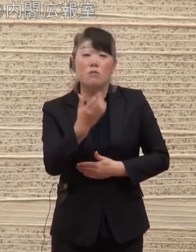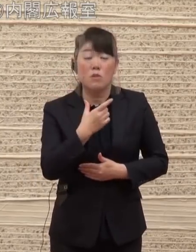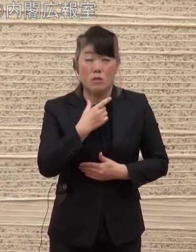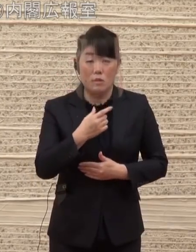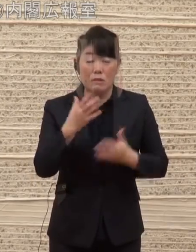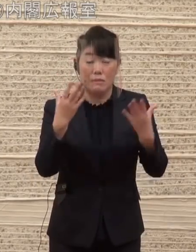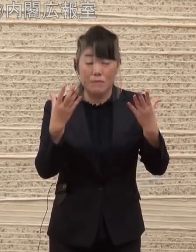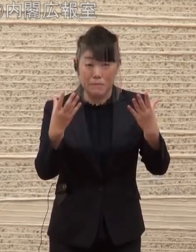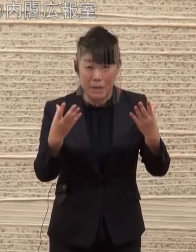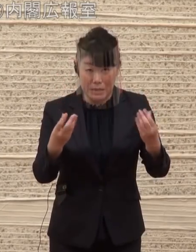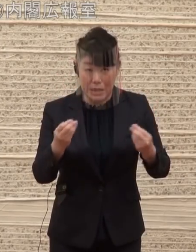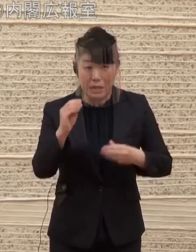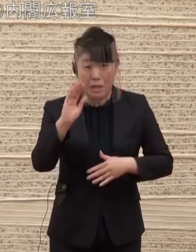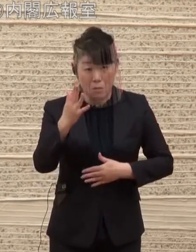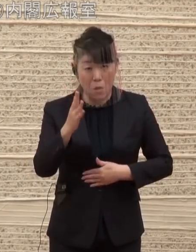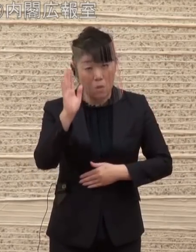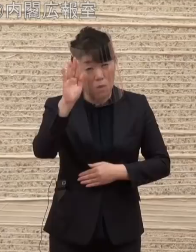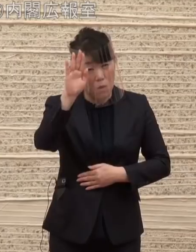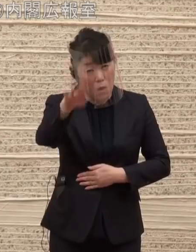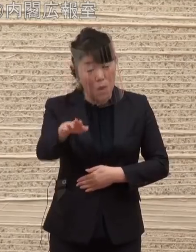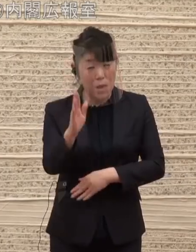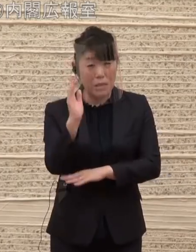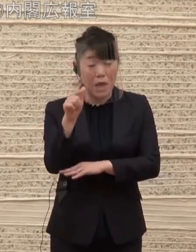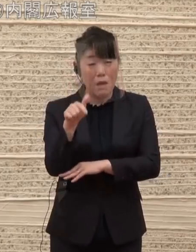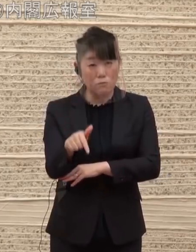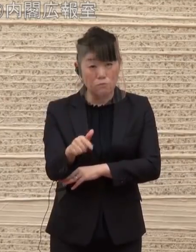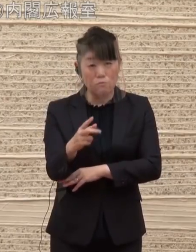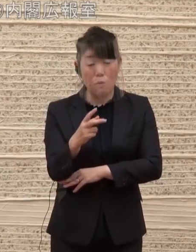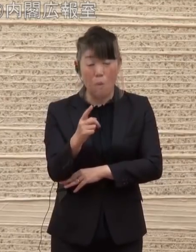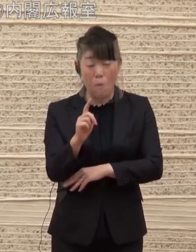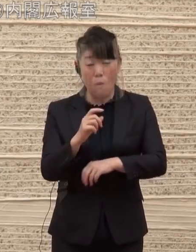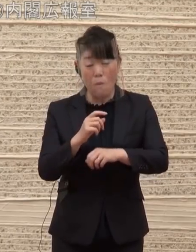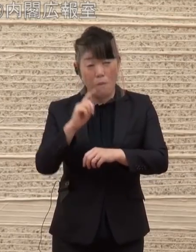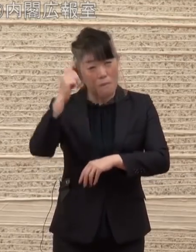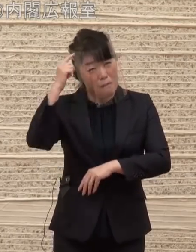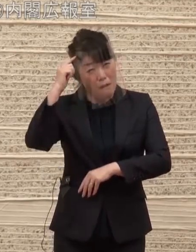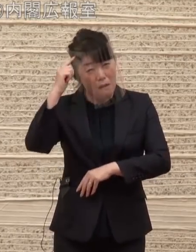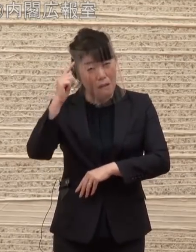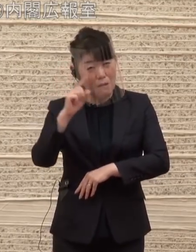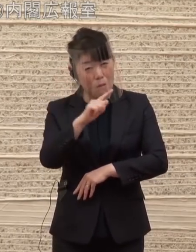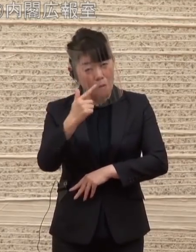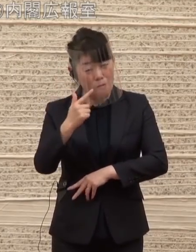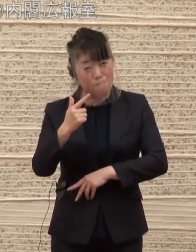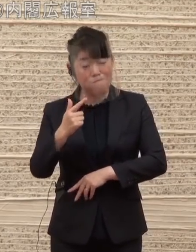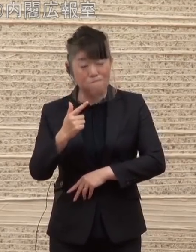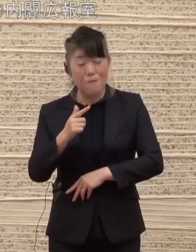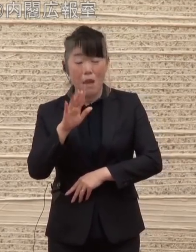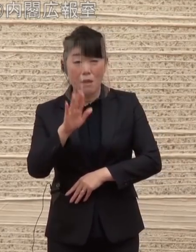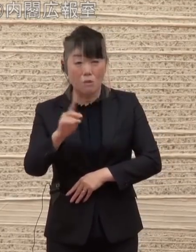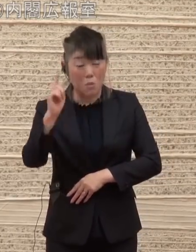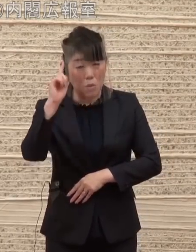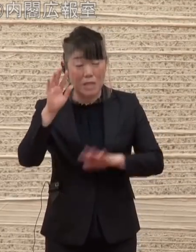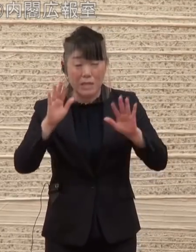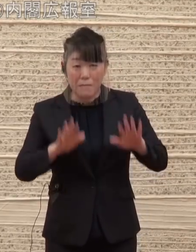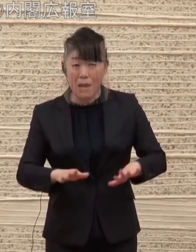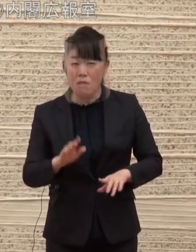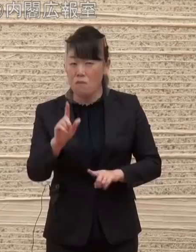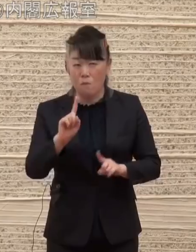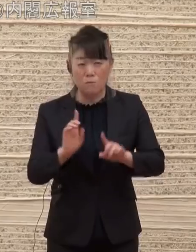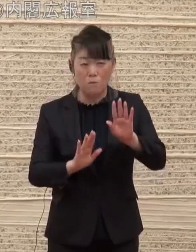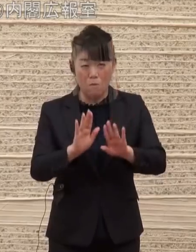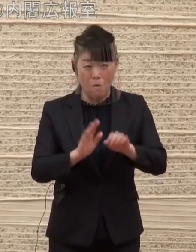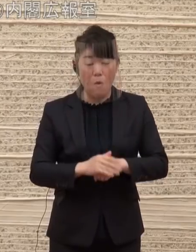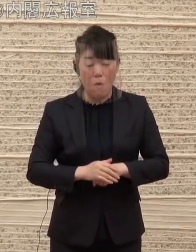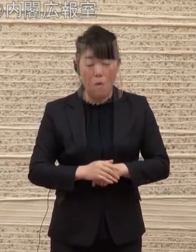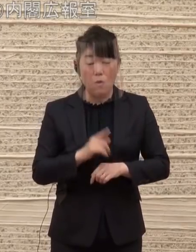もあのその後もあの政府の検討も進んでいると思いますが現時点でのお気持ちがどういうことかということが教えていただきただ機体のと後いつまでに